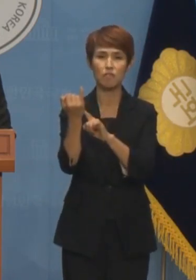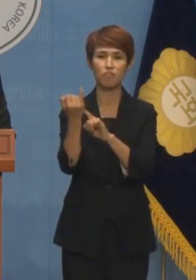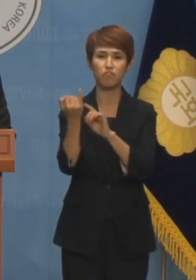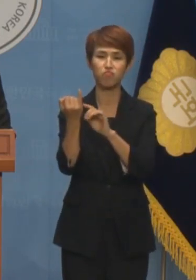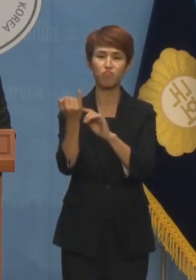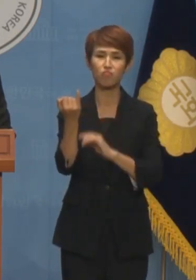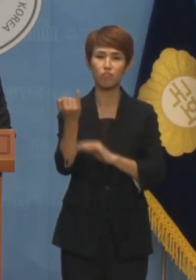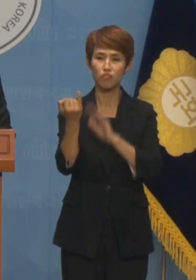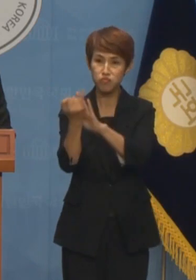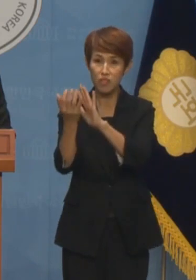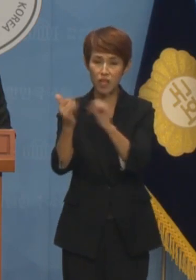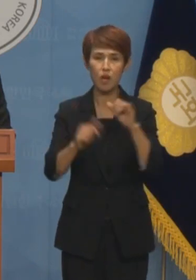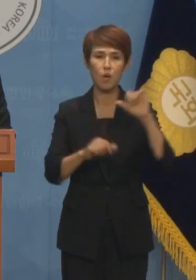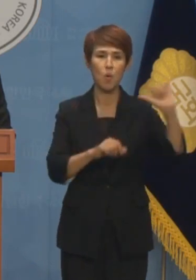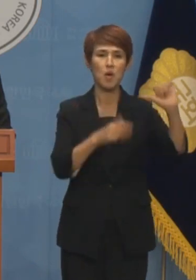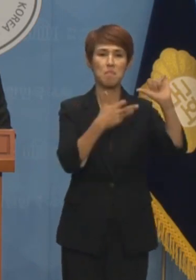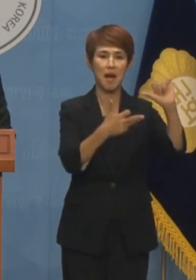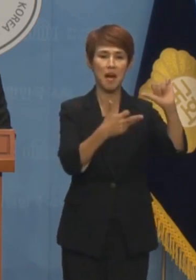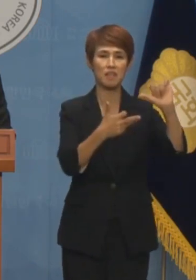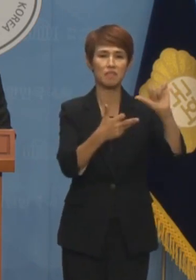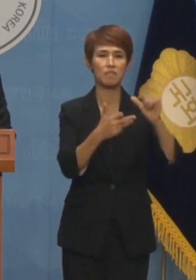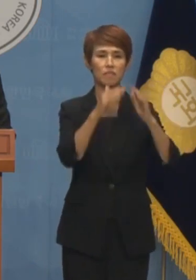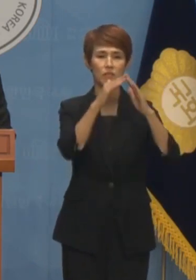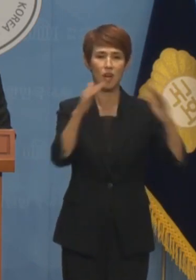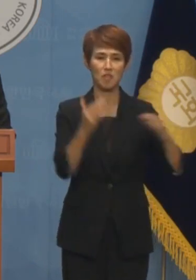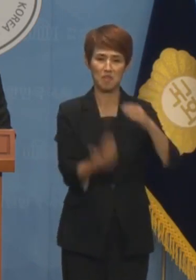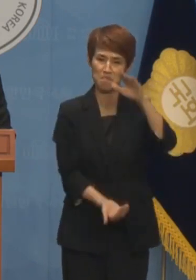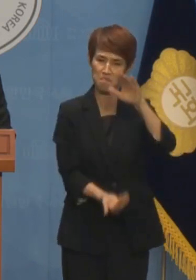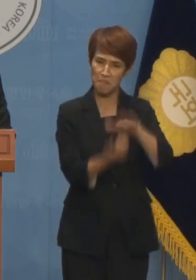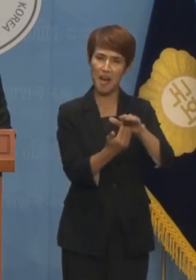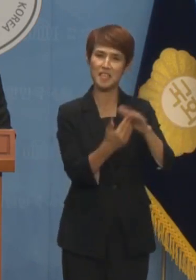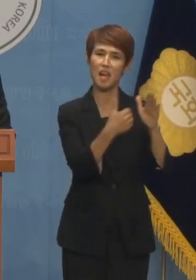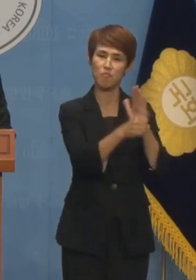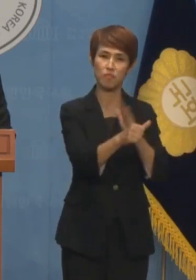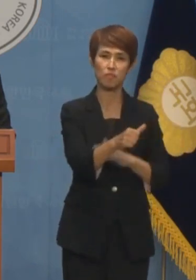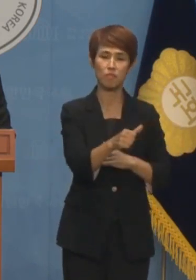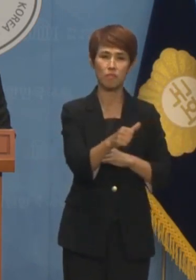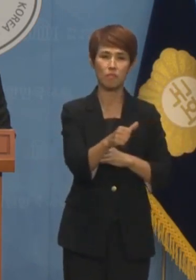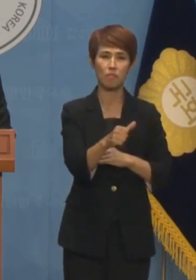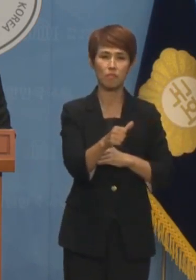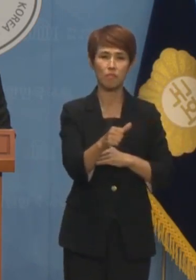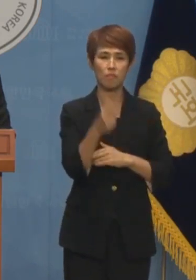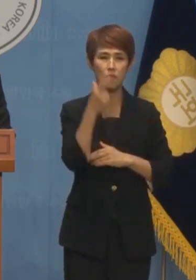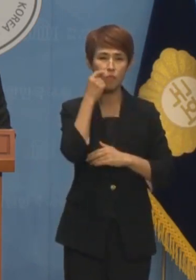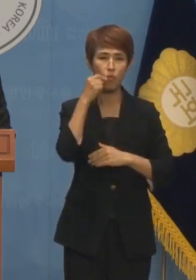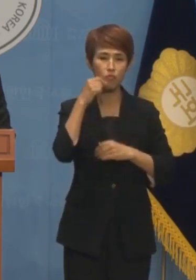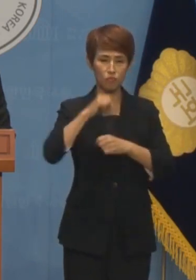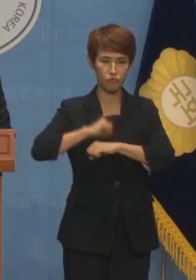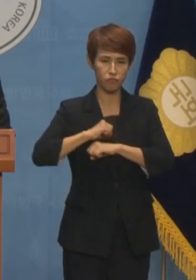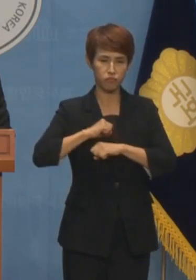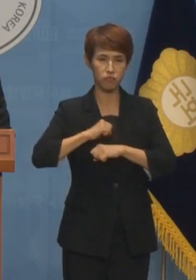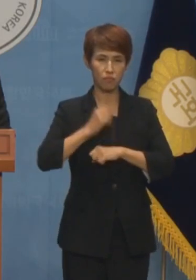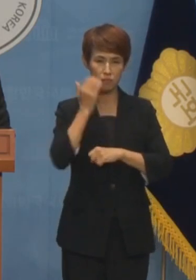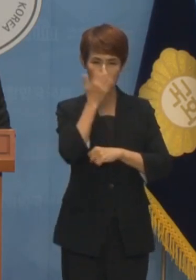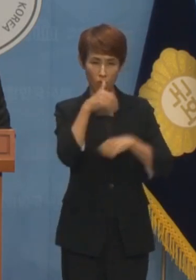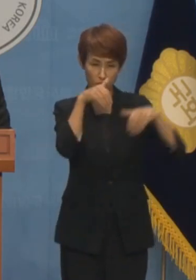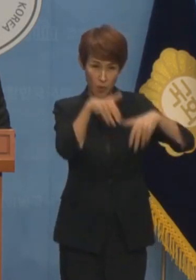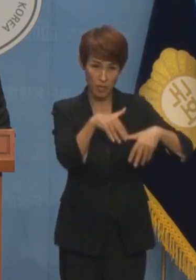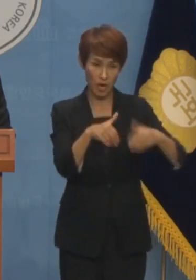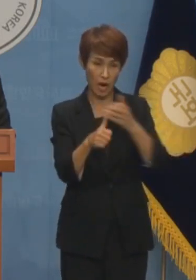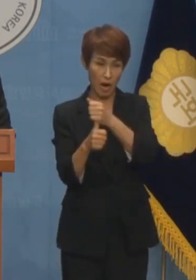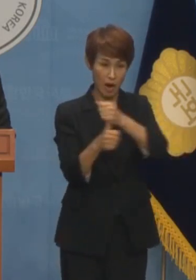인사는 5.18은 전라도 최고 상품, 위안부는 강제로 끌려간 것이 아니다라는 망언을 일삼았다고